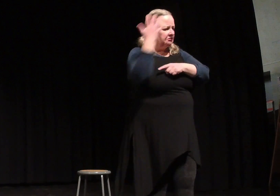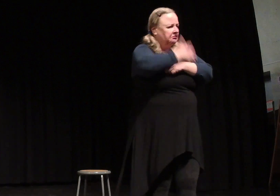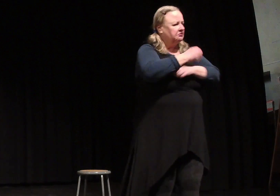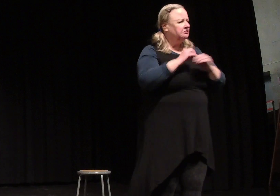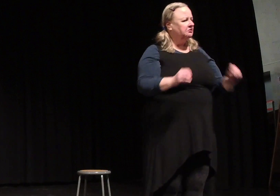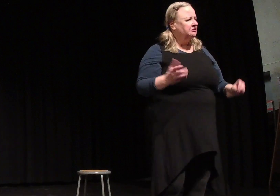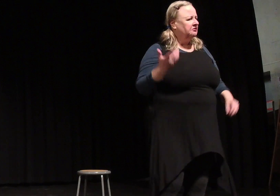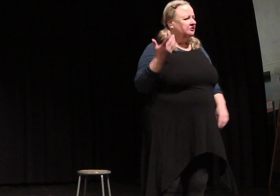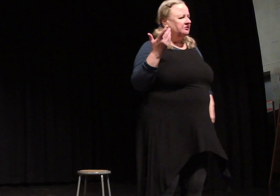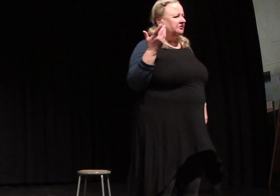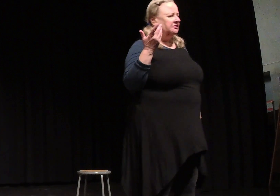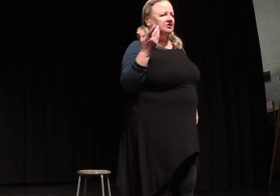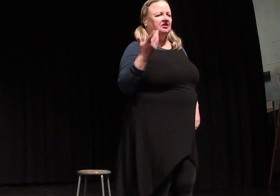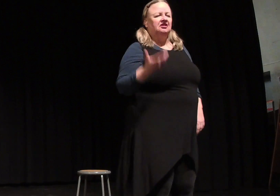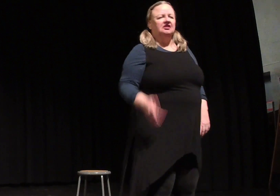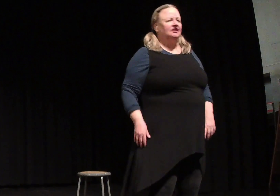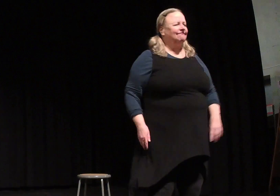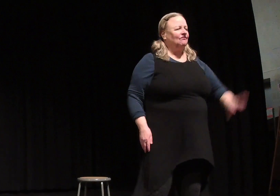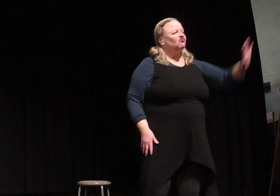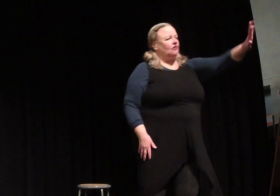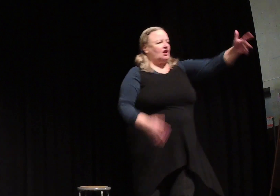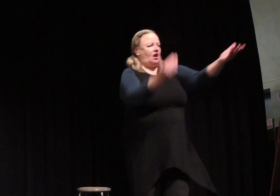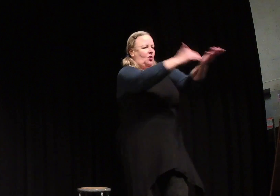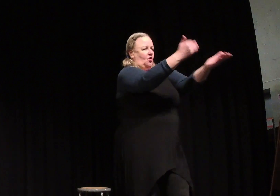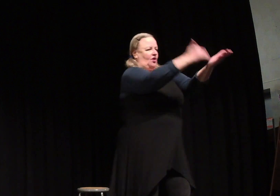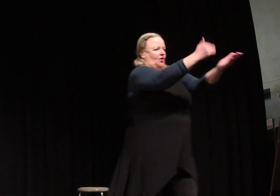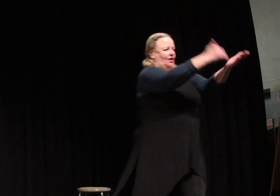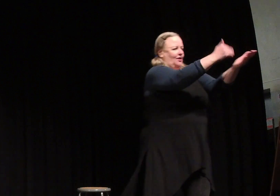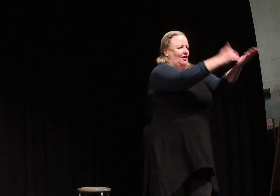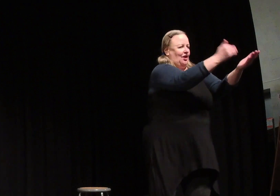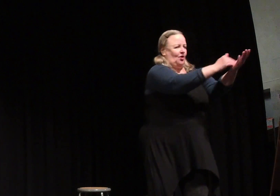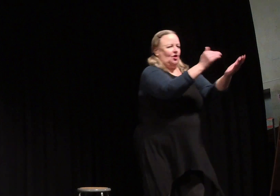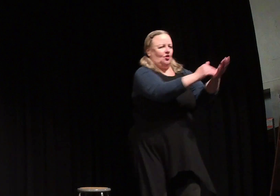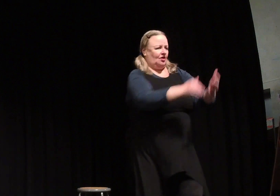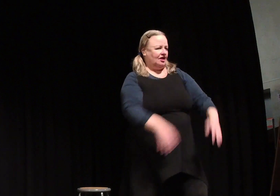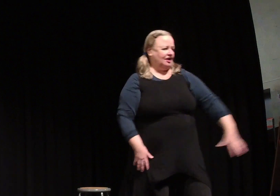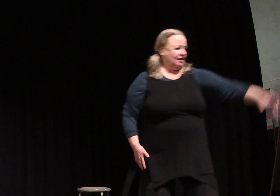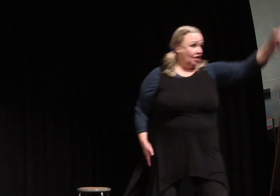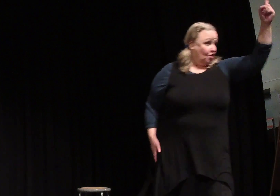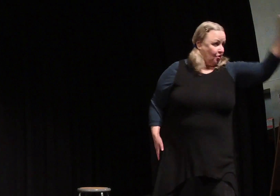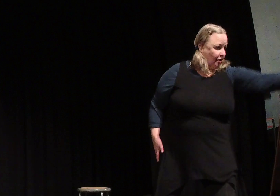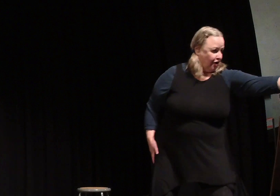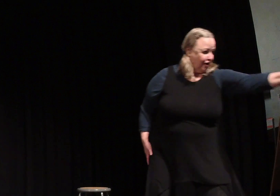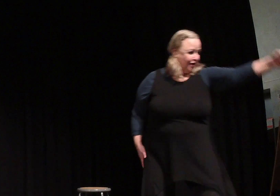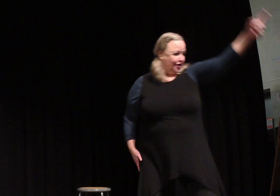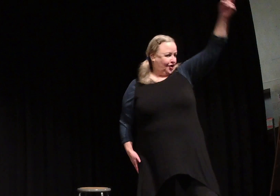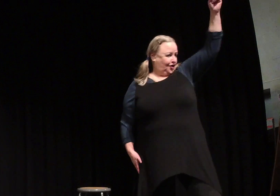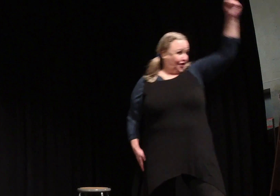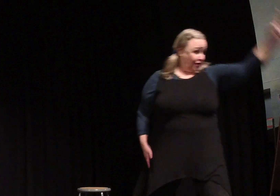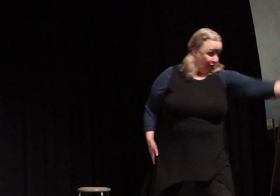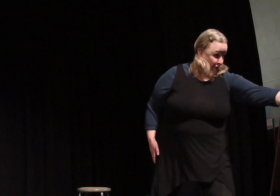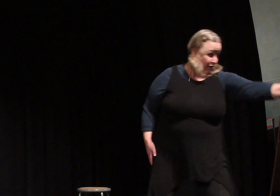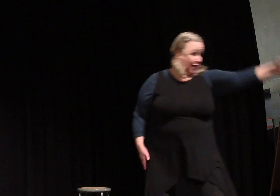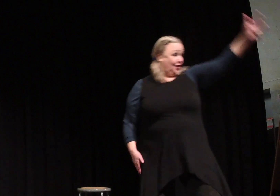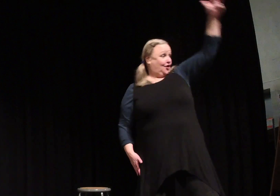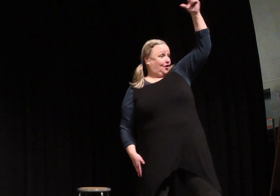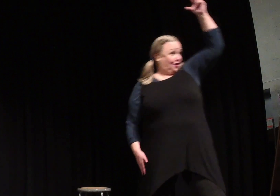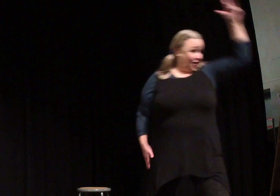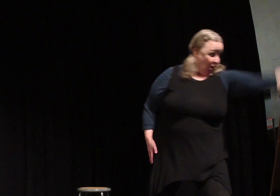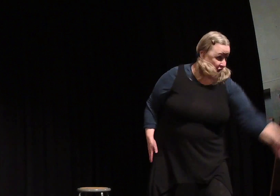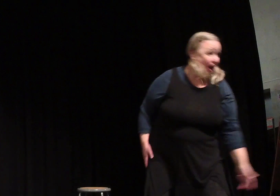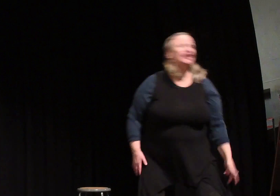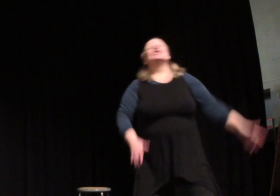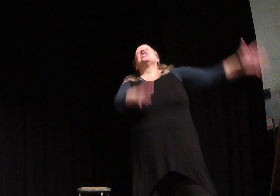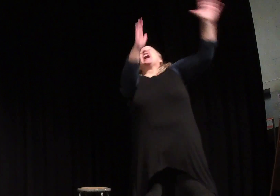Là, c'est qu'est-ce qui se passe, là? Il est pas tombé, l'arbre, là. OK, encore une fois, les amis, là, OK? Plus fort. 1,